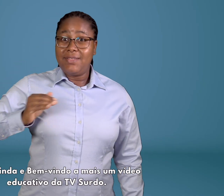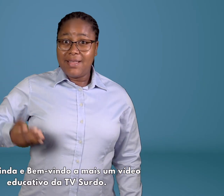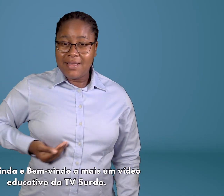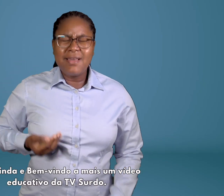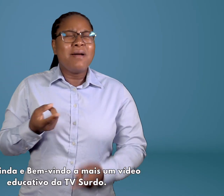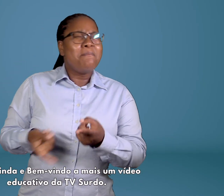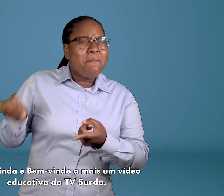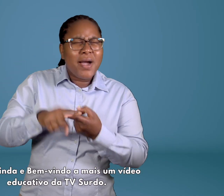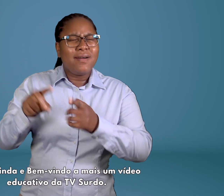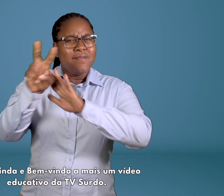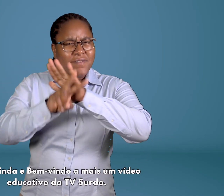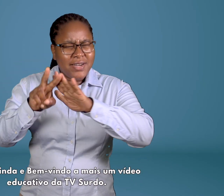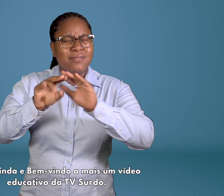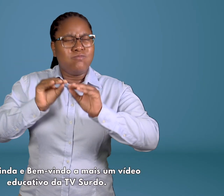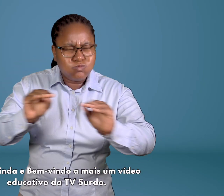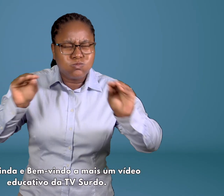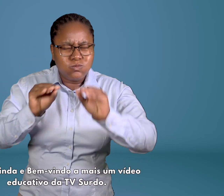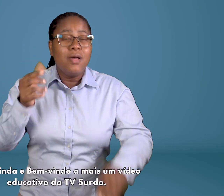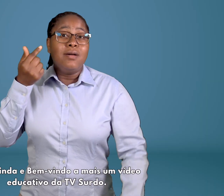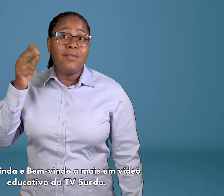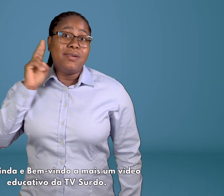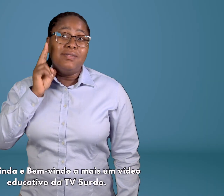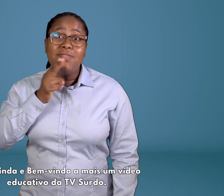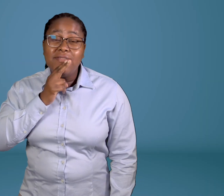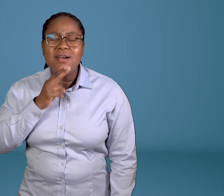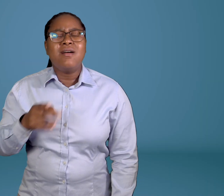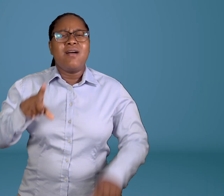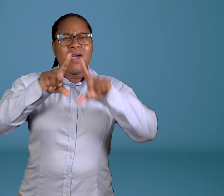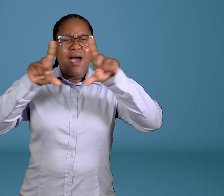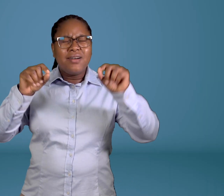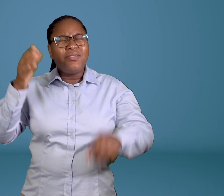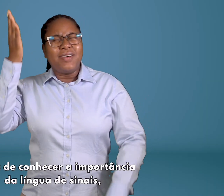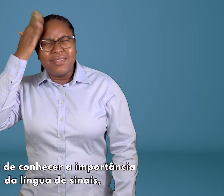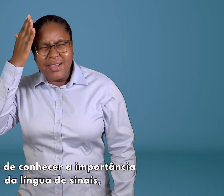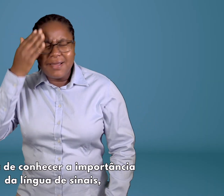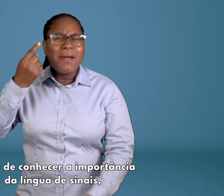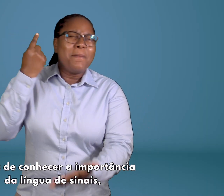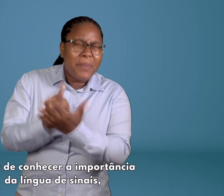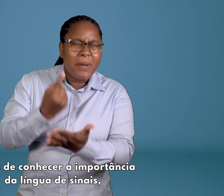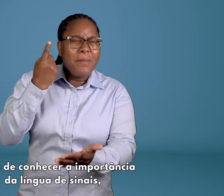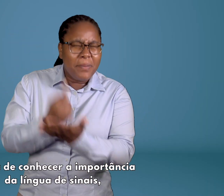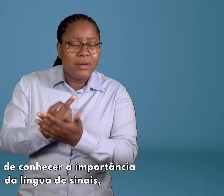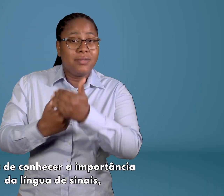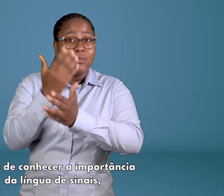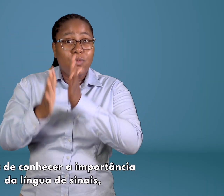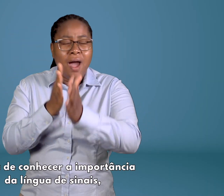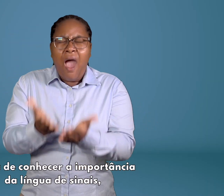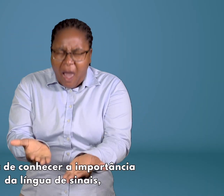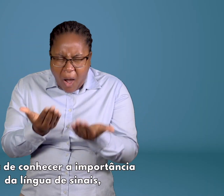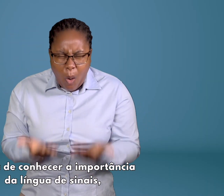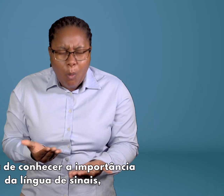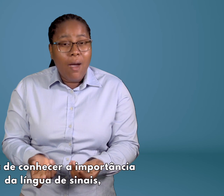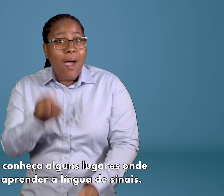Bem-vinda e bem-vindo a mais um vídeo educativo da TV Surdo. Depois de conhecer a importância da língua